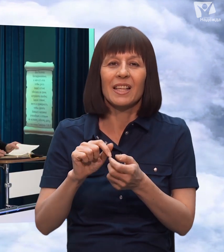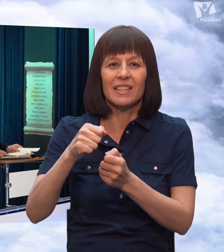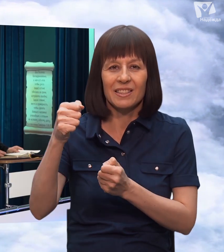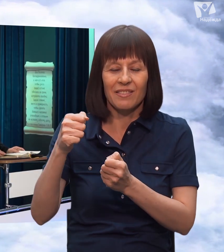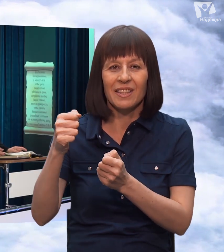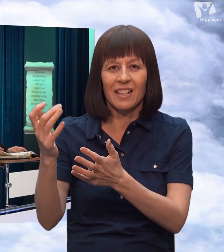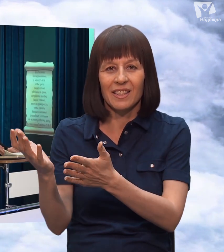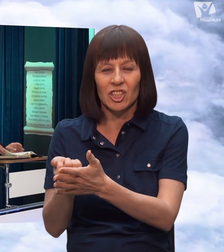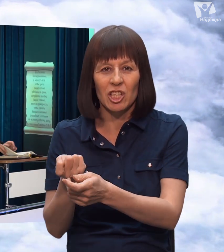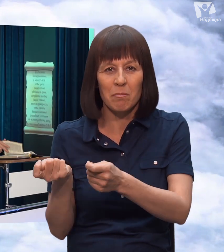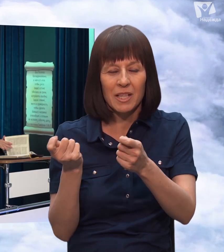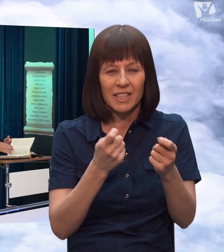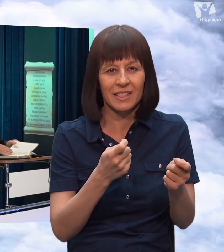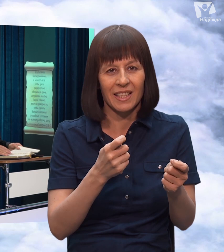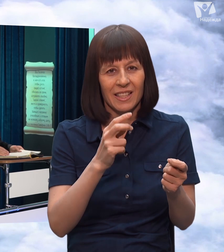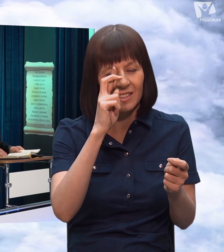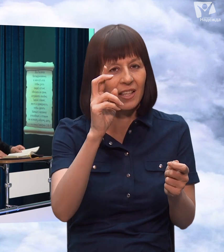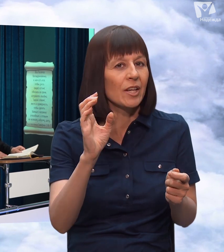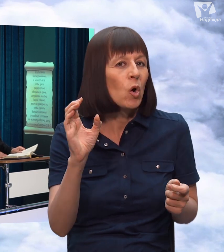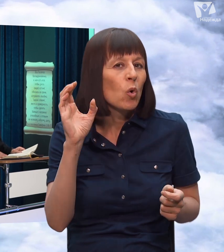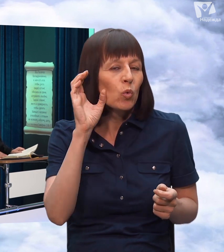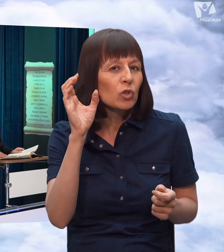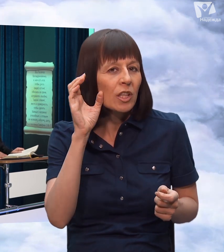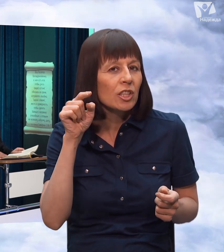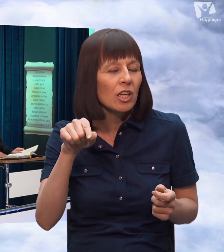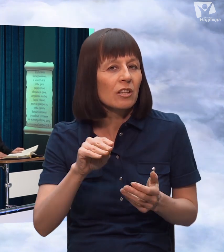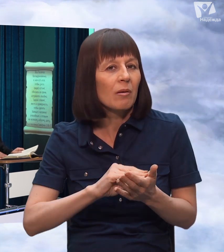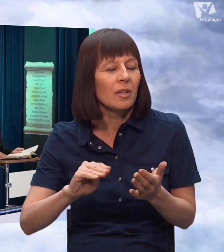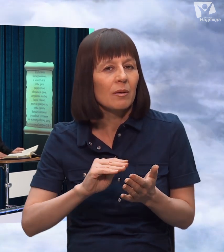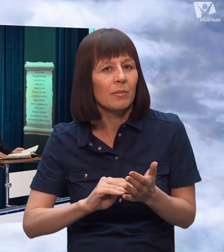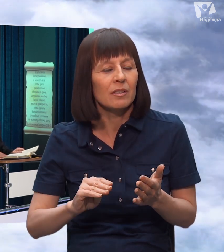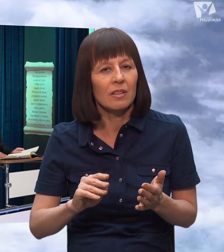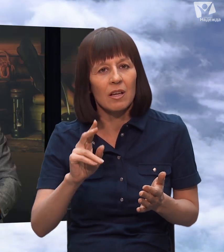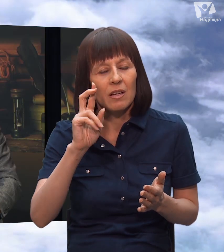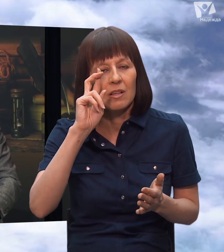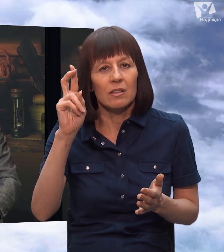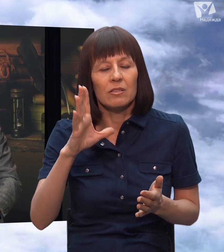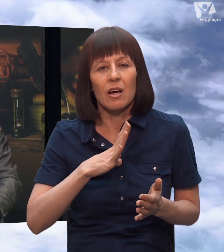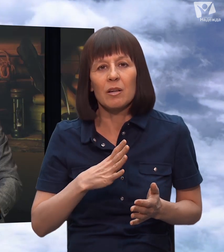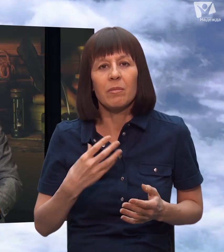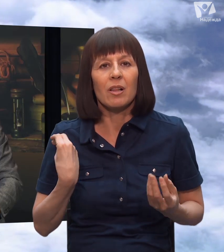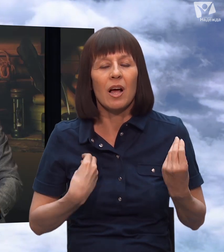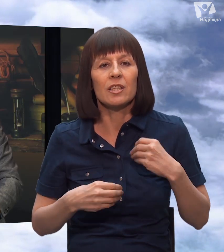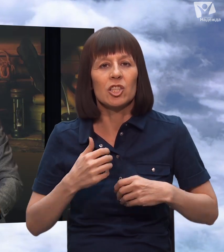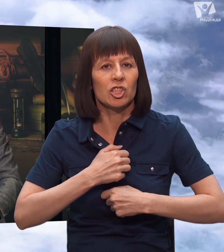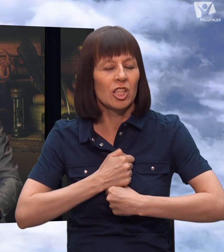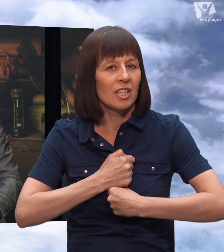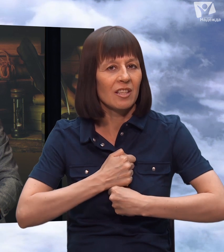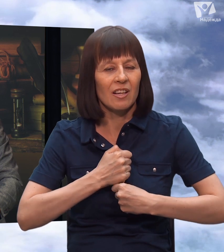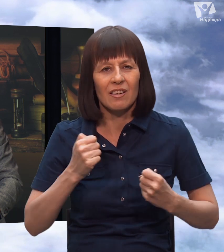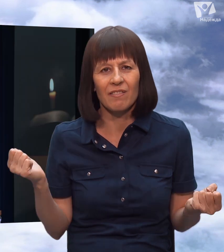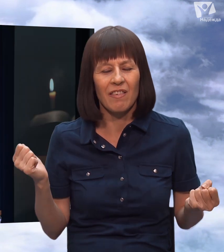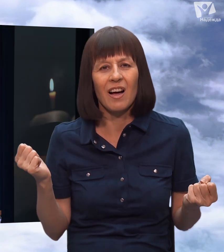какова была реакция царя от и лоси отреагировал на слова которые он слышал он разодрал на себе